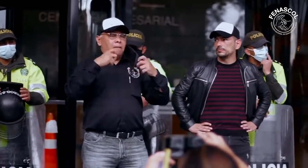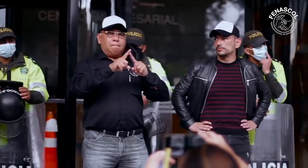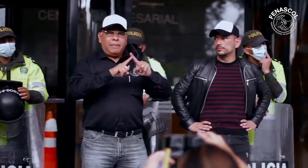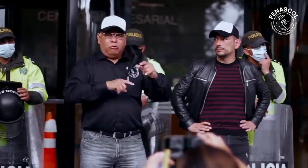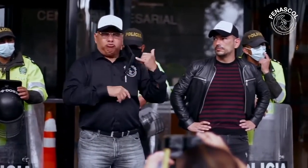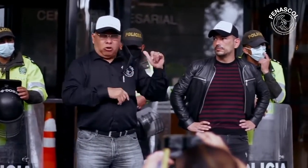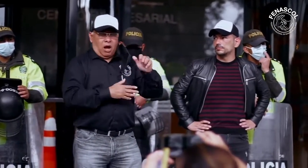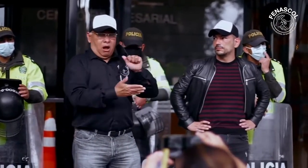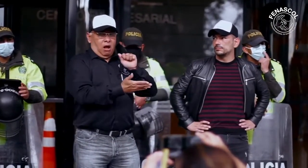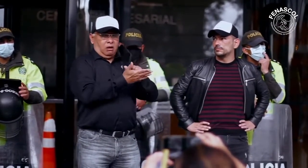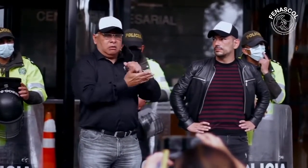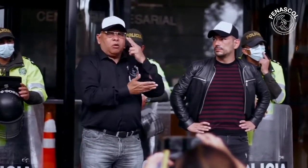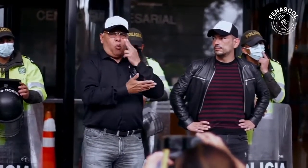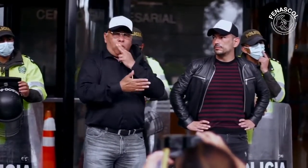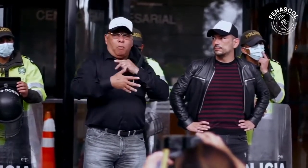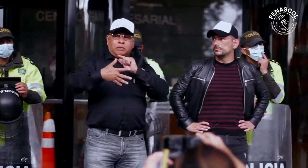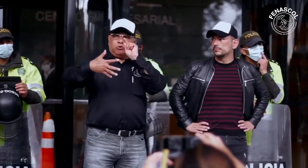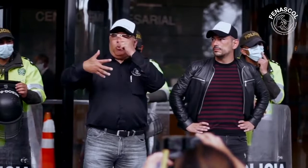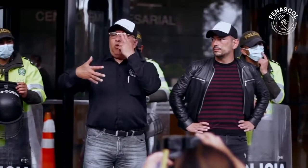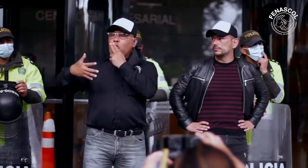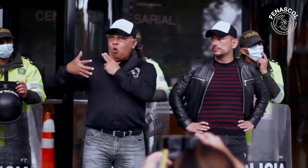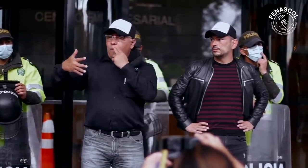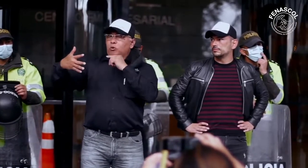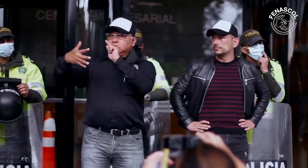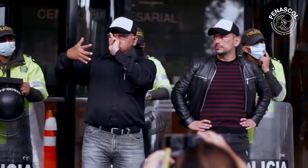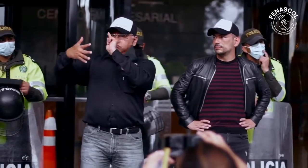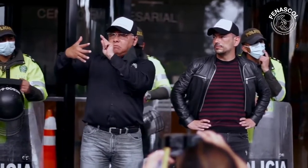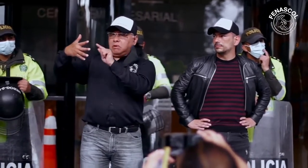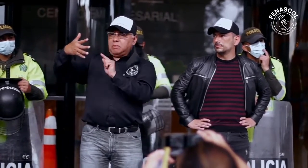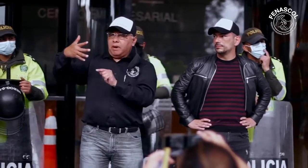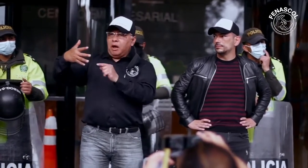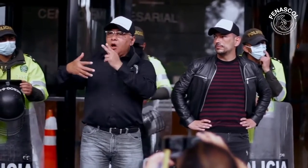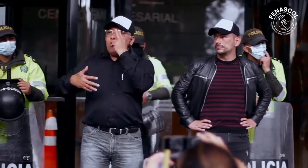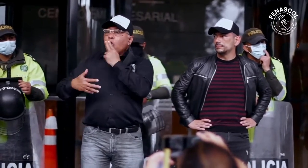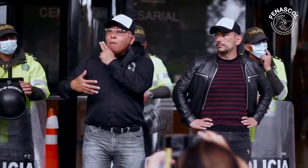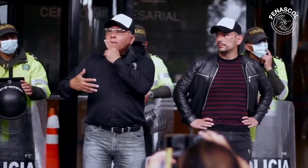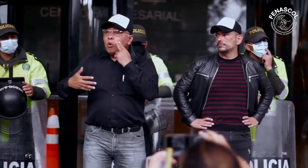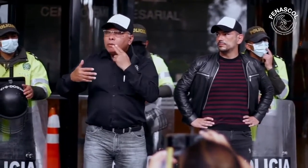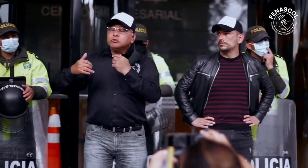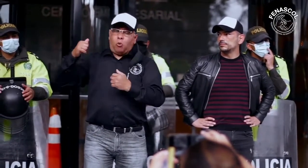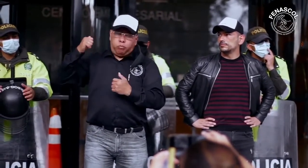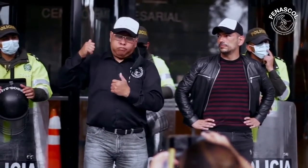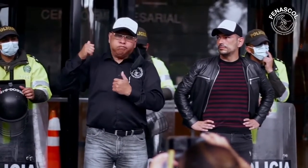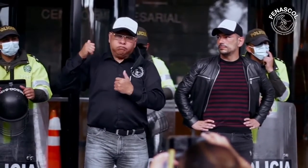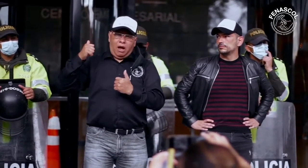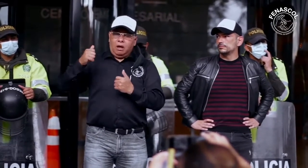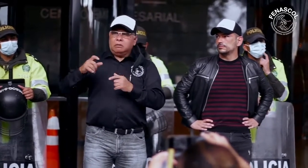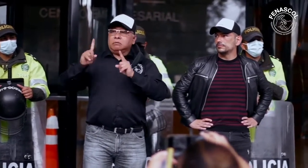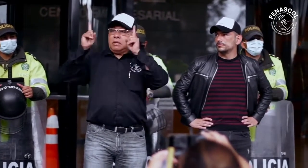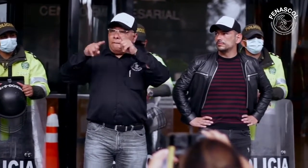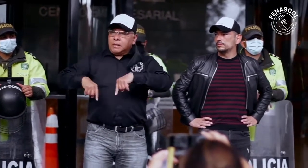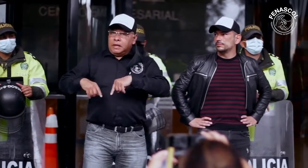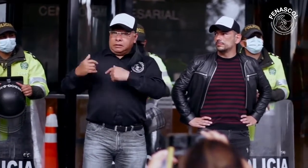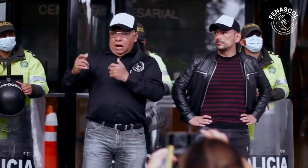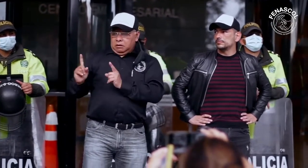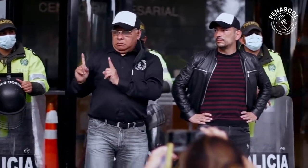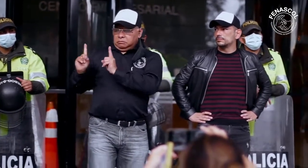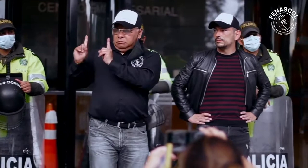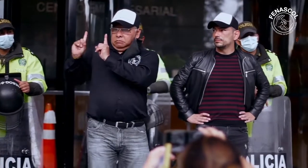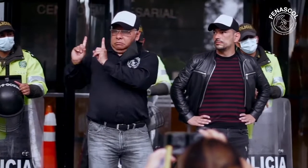abril, pero hemos dejado un acta con compromisos. Y también estuvo el director